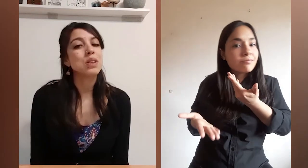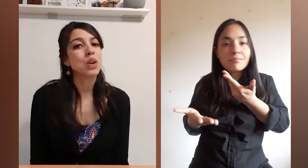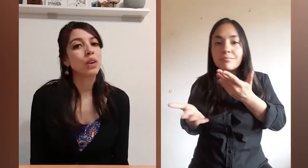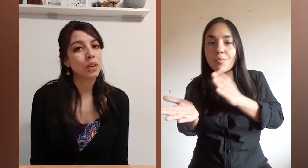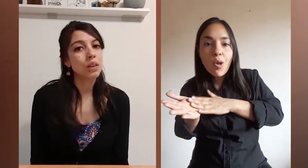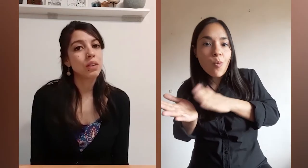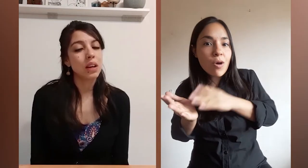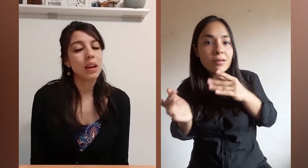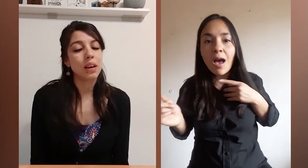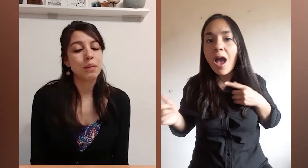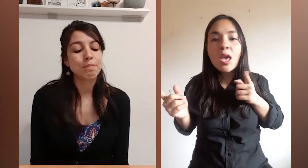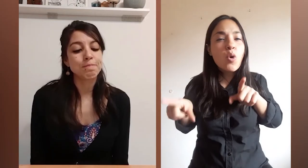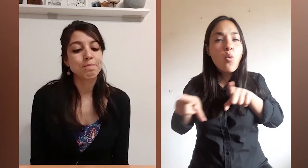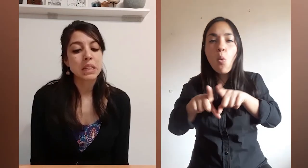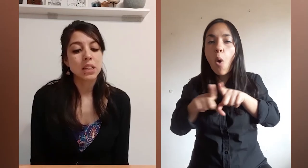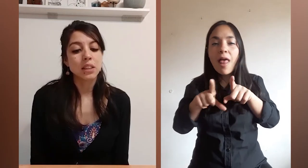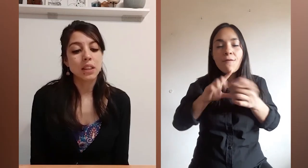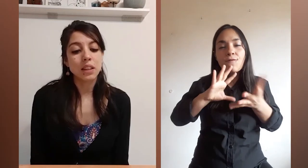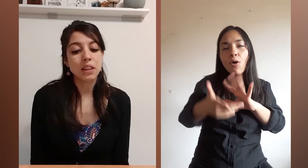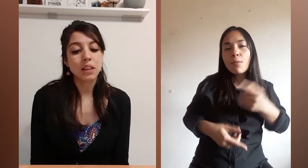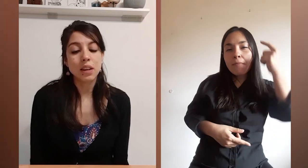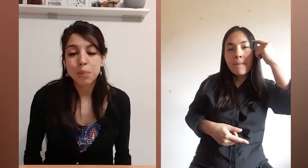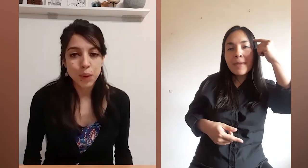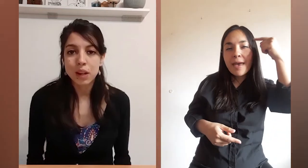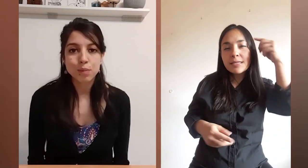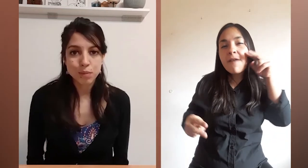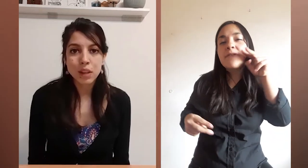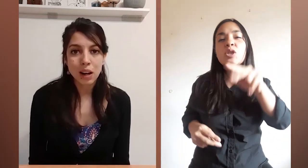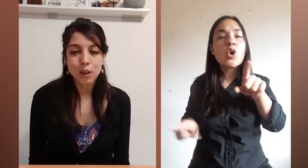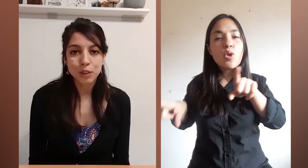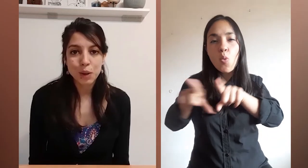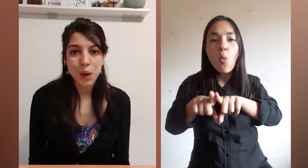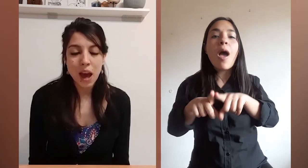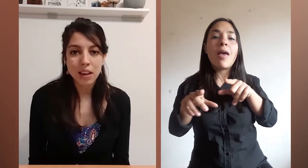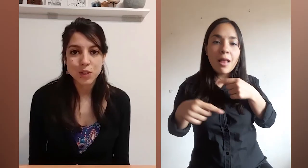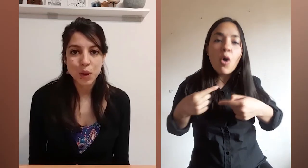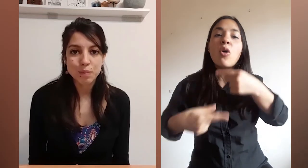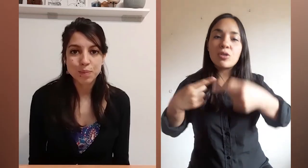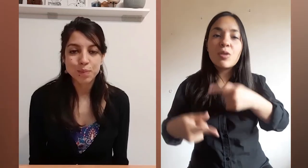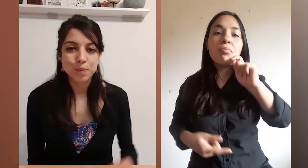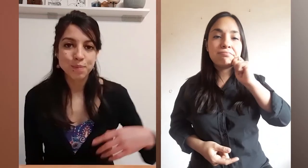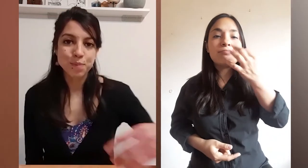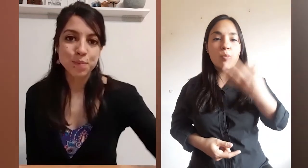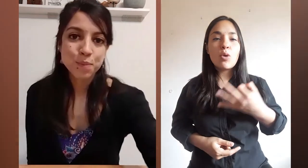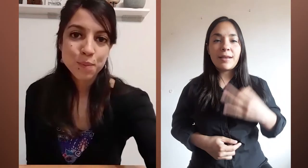esta visión, ¿no? Y poder darle continuidad a eso.